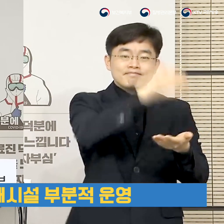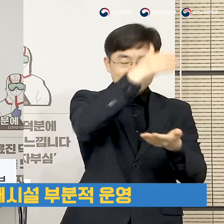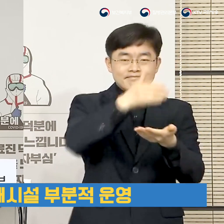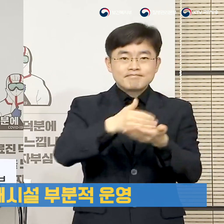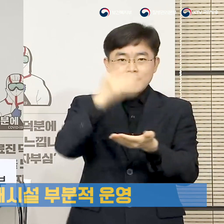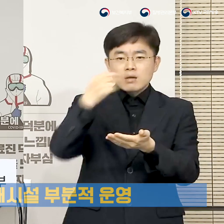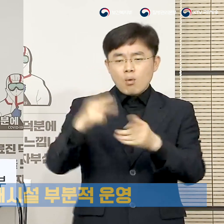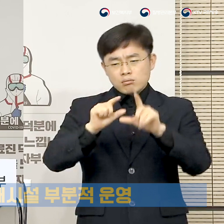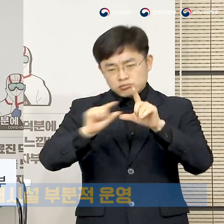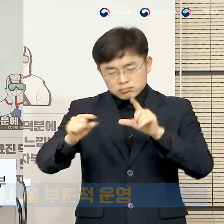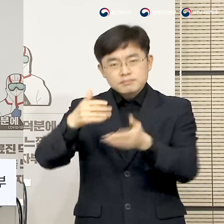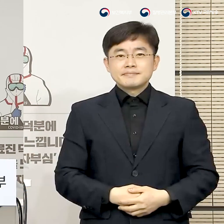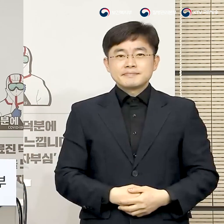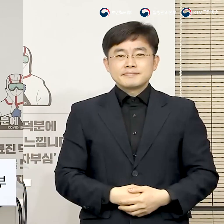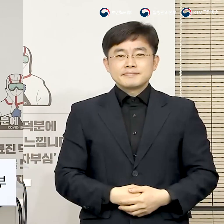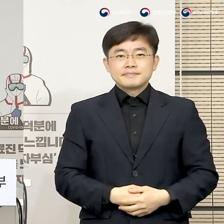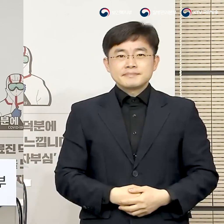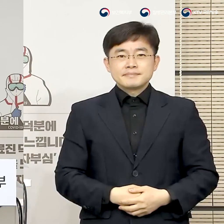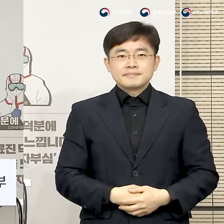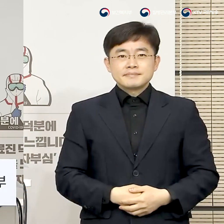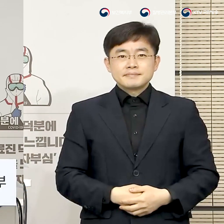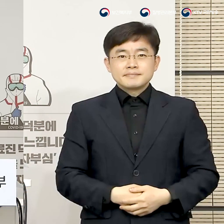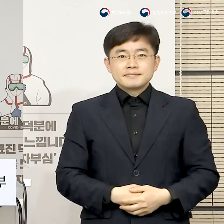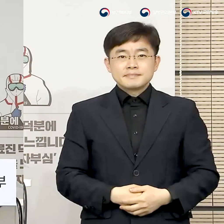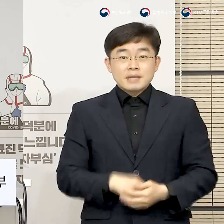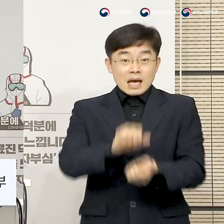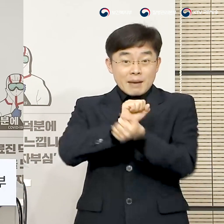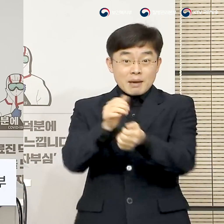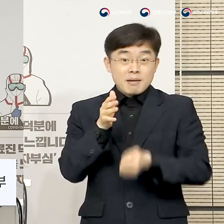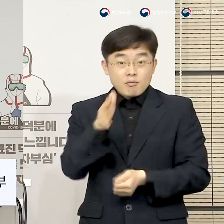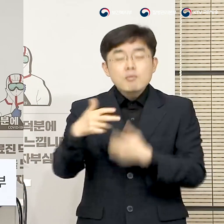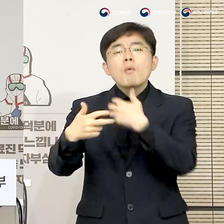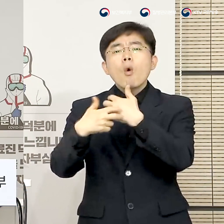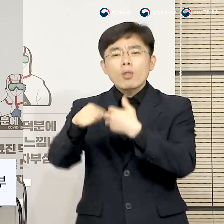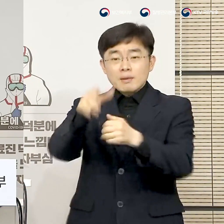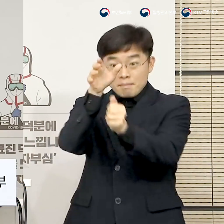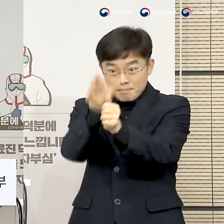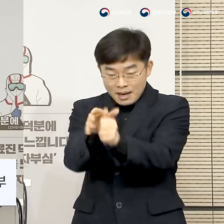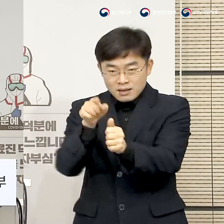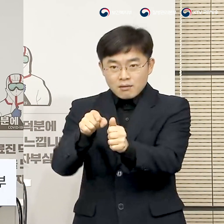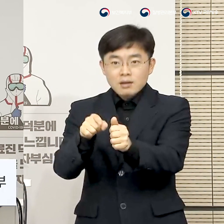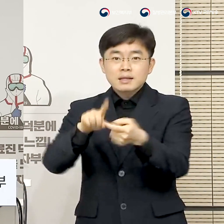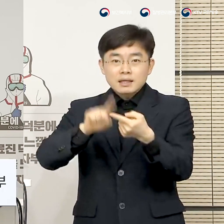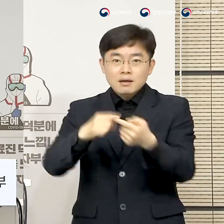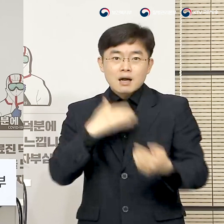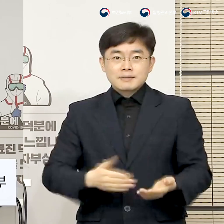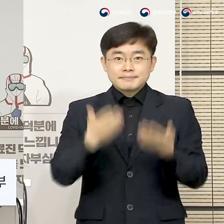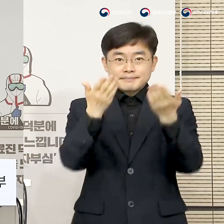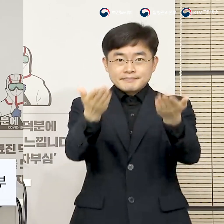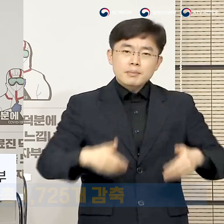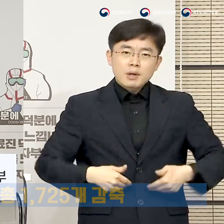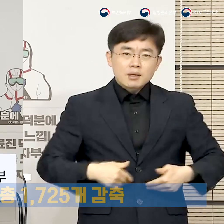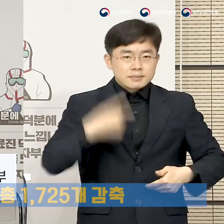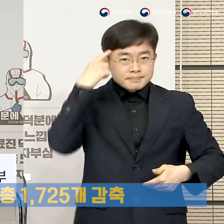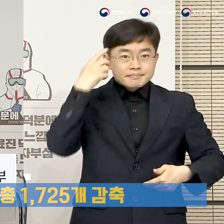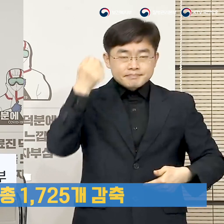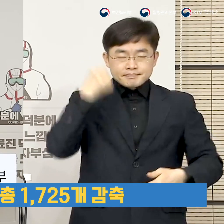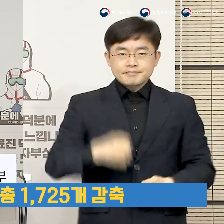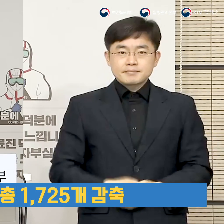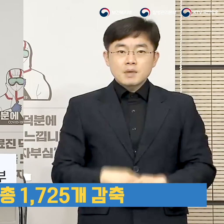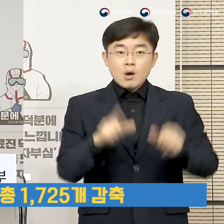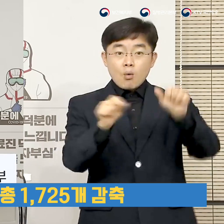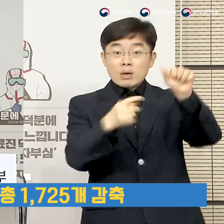부분적으로 운영할 계획입니다. 다음으로 감염병 전담병원 감축 현황에 대하여 설명드리겠습니다. 5월